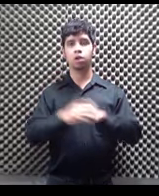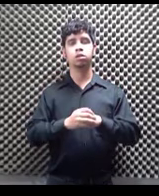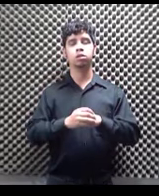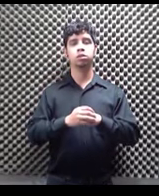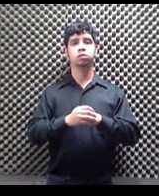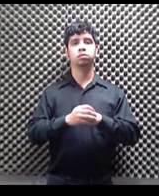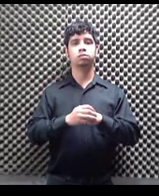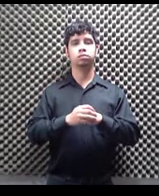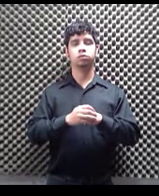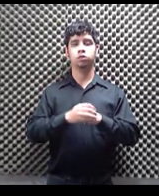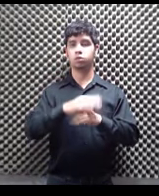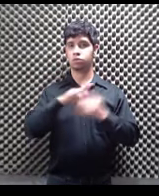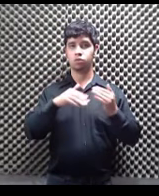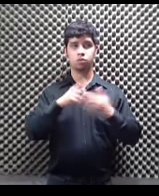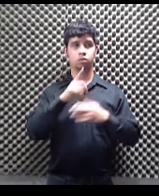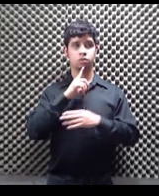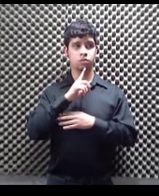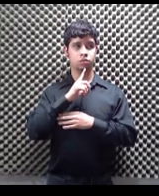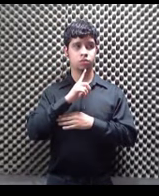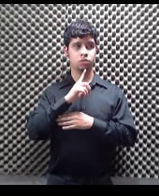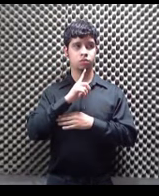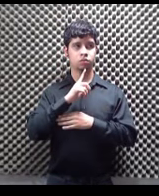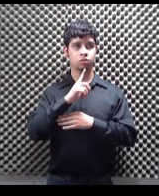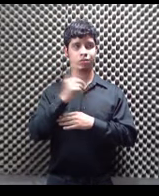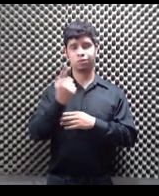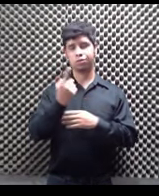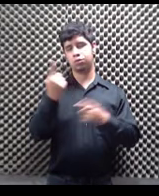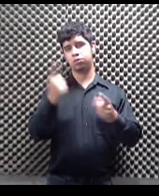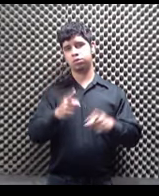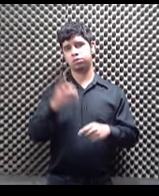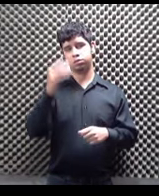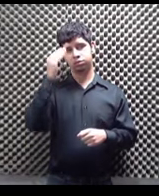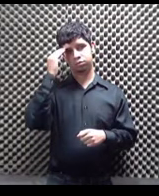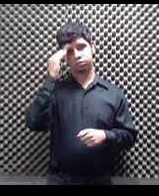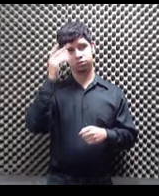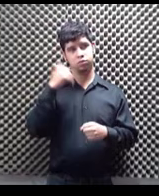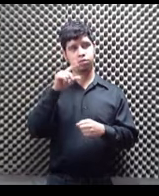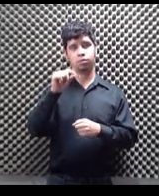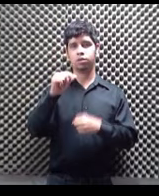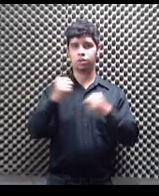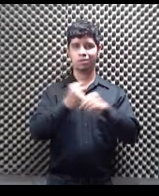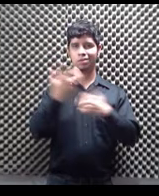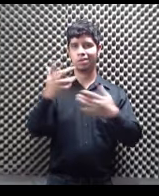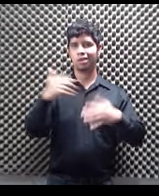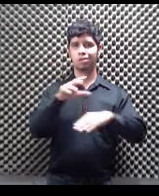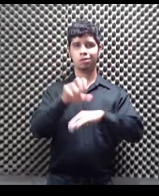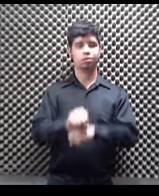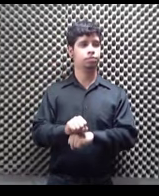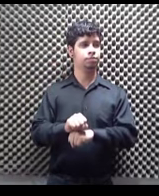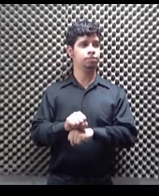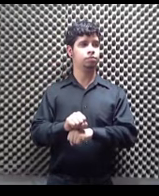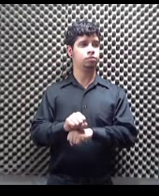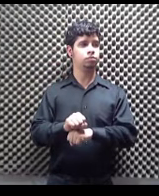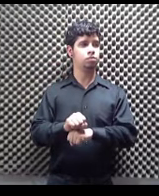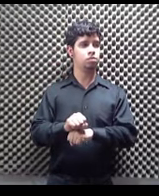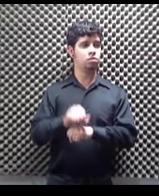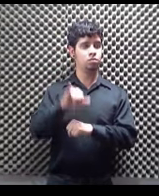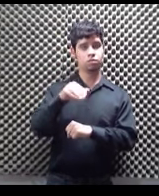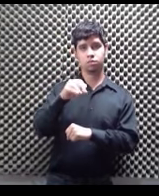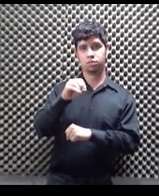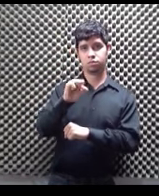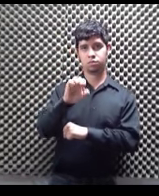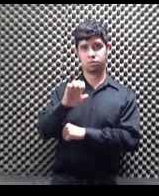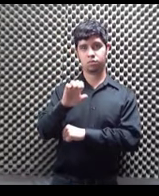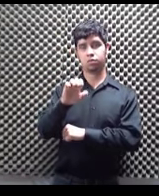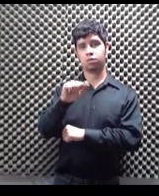programación. A todo, ¿no? Eso y mañana. Pasa, o sea, sí, estamos, son 20 y pico de años, estamos acostumbrados. Sí, nosotros tenemos a José Artemio aquí desde el